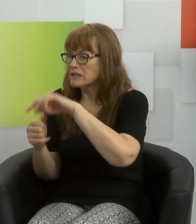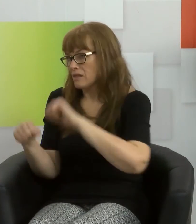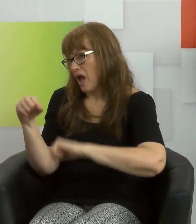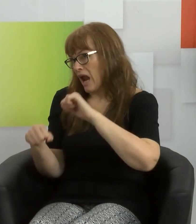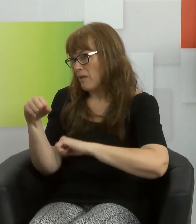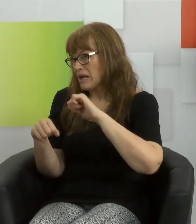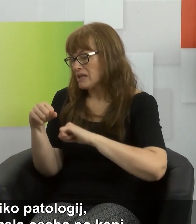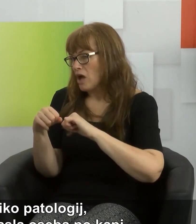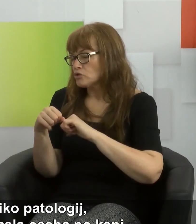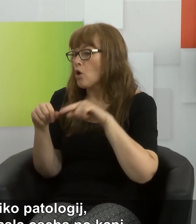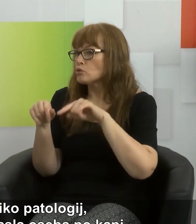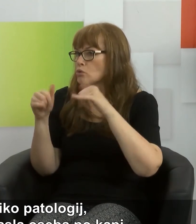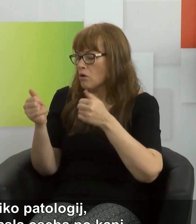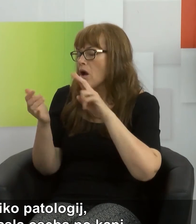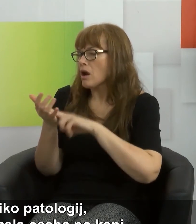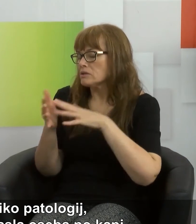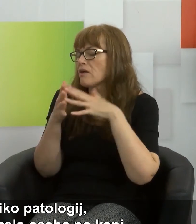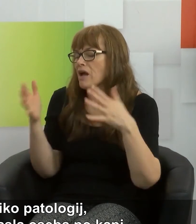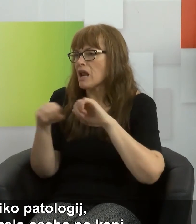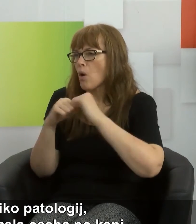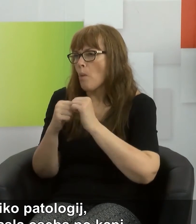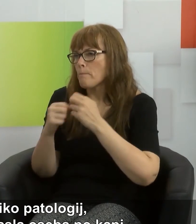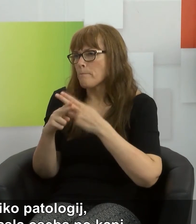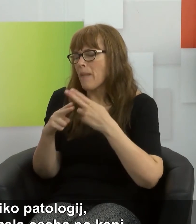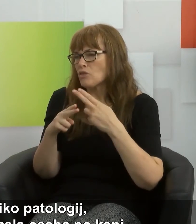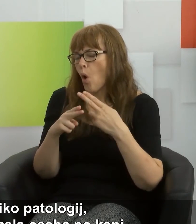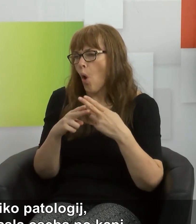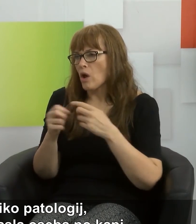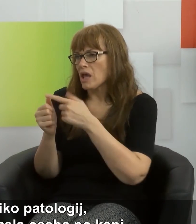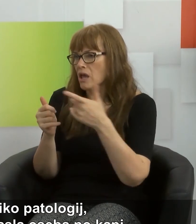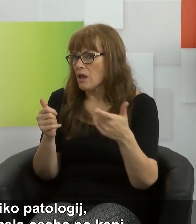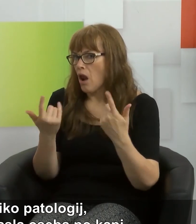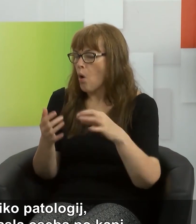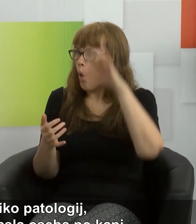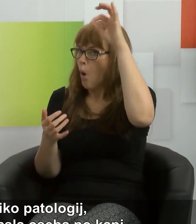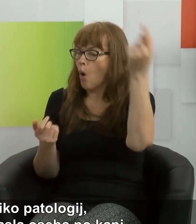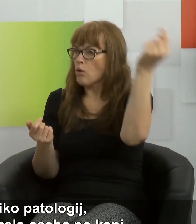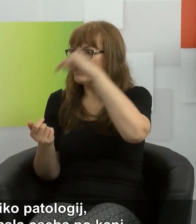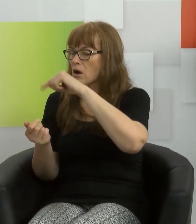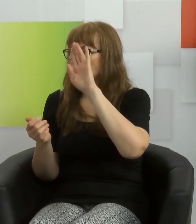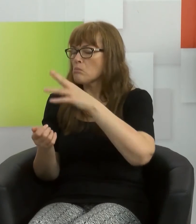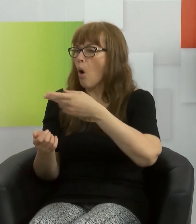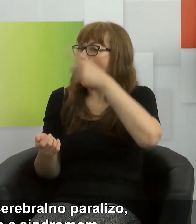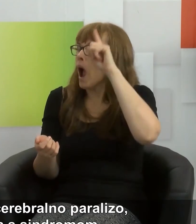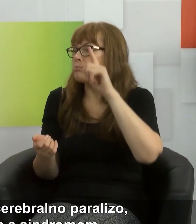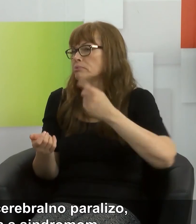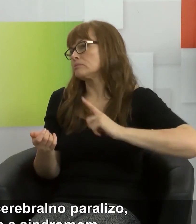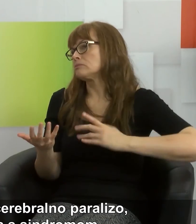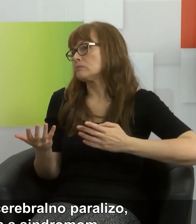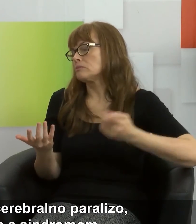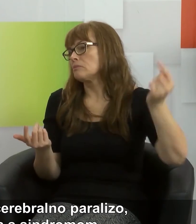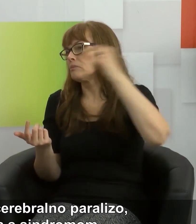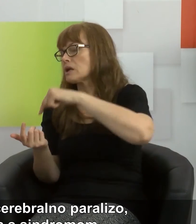rehabilitacijo. Tukaj je res veliko patologij. Tukaj lahko pride odrasla oseba po kapi, lahko